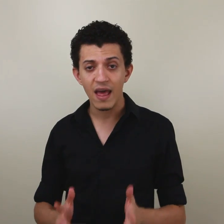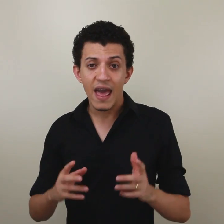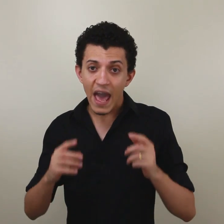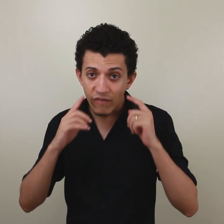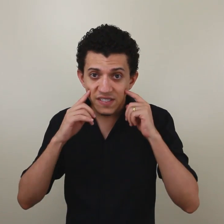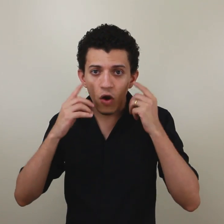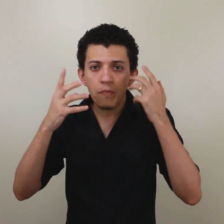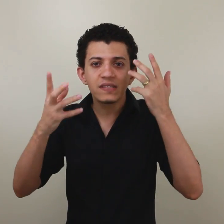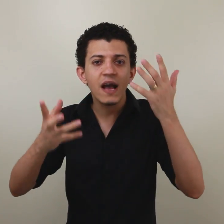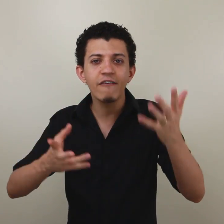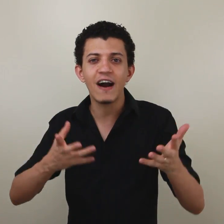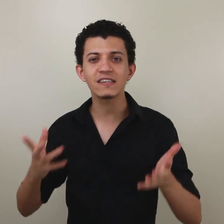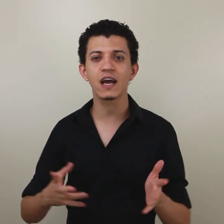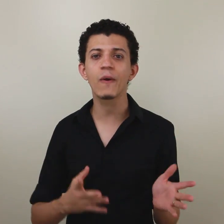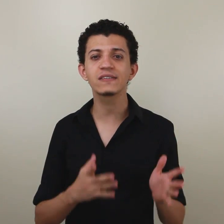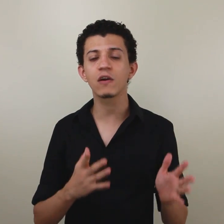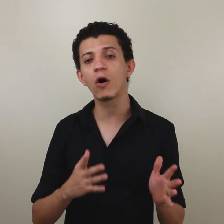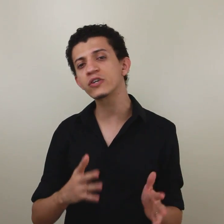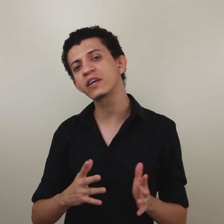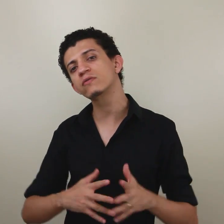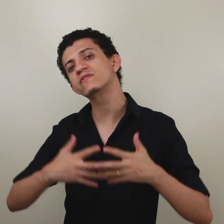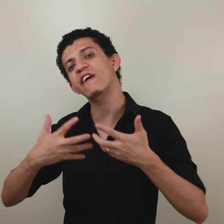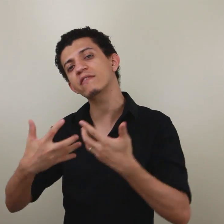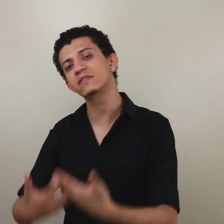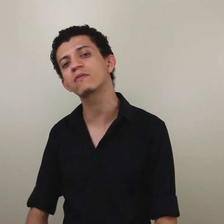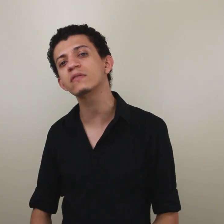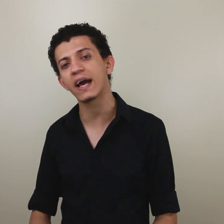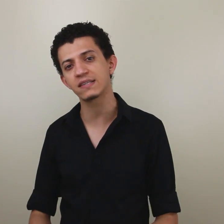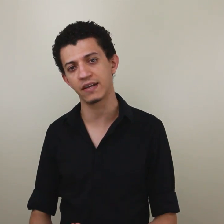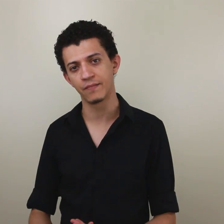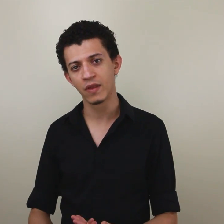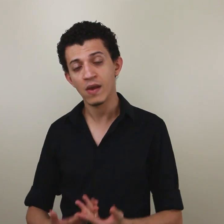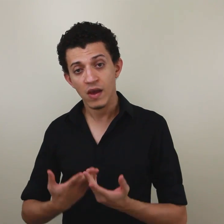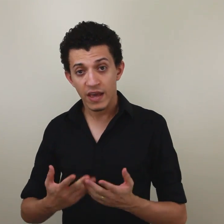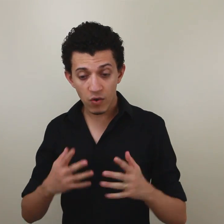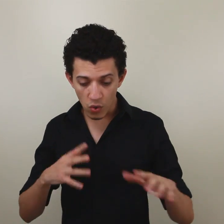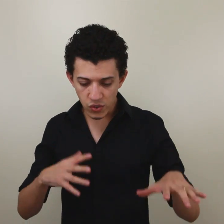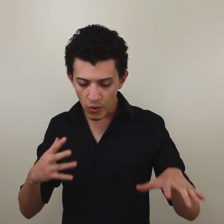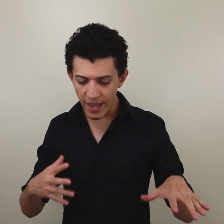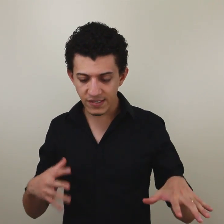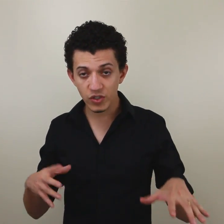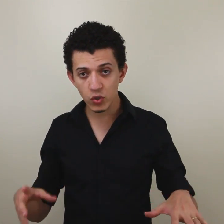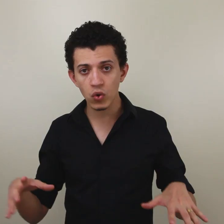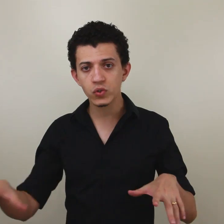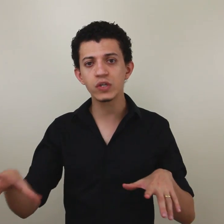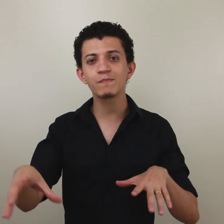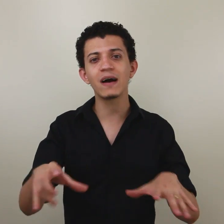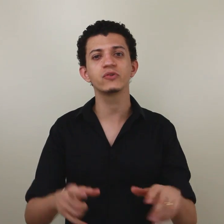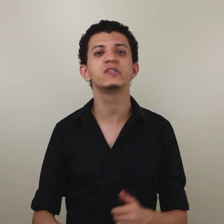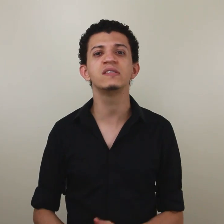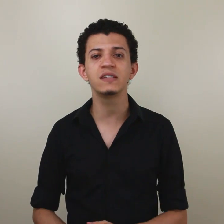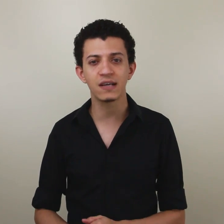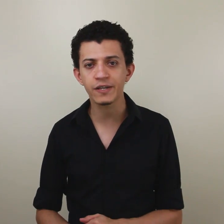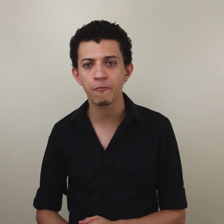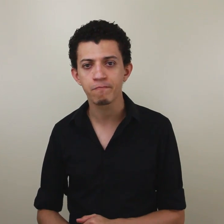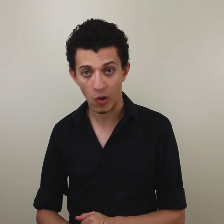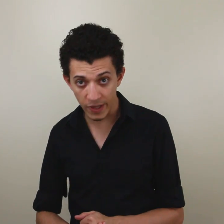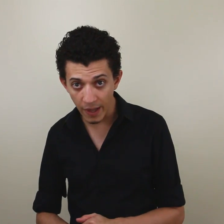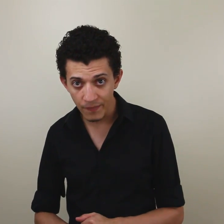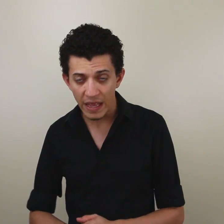é você observar a sequência lógica em que os fatos acontecem e construir esse discurso no espaço de sinalização, ok? Se